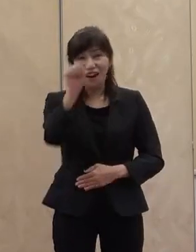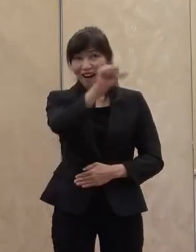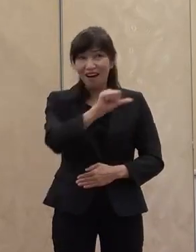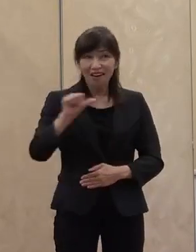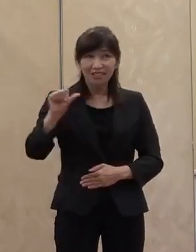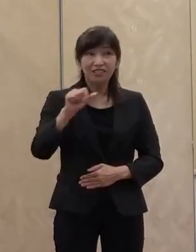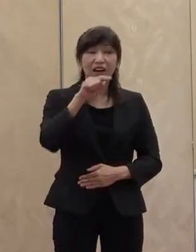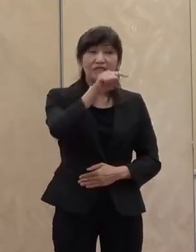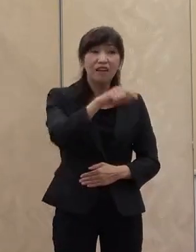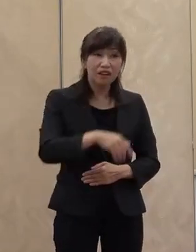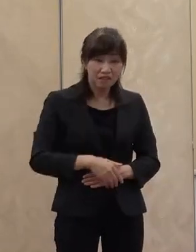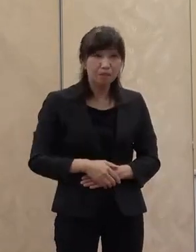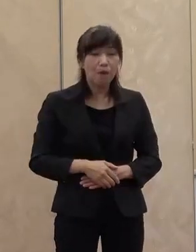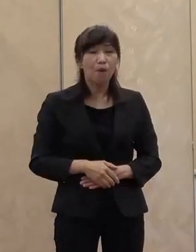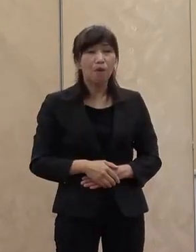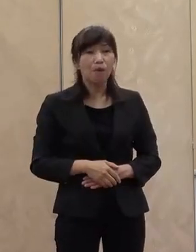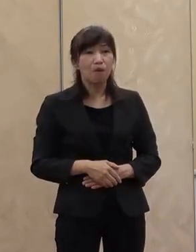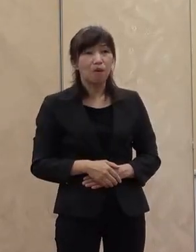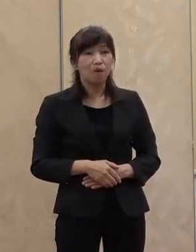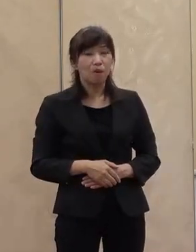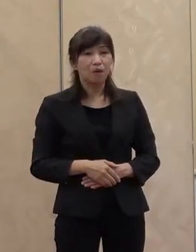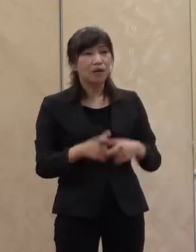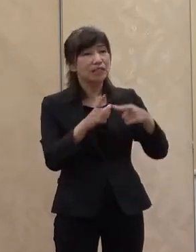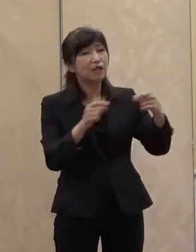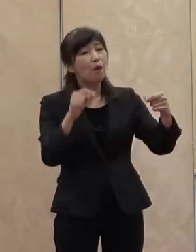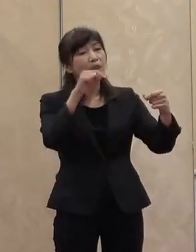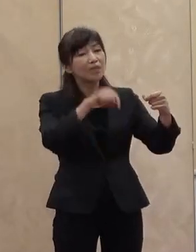日本の中にもこういう国際金融都市があるね、